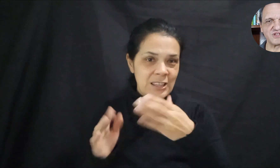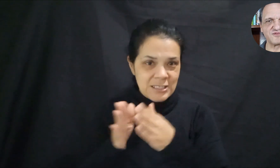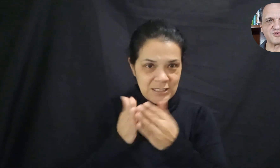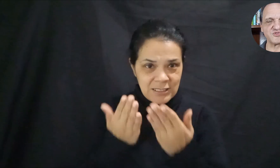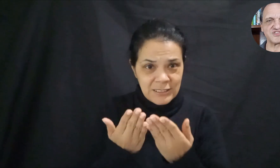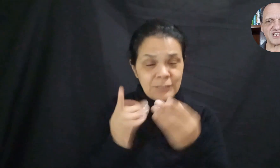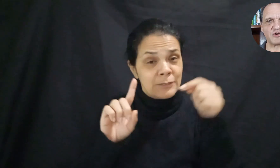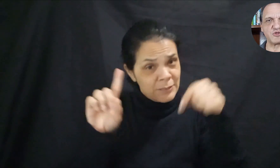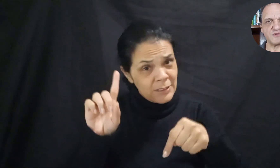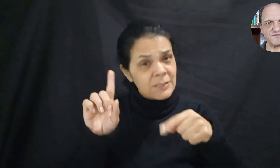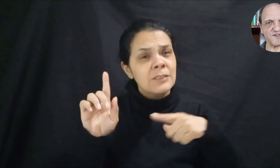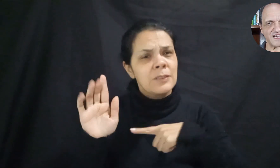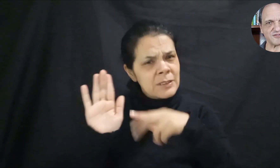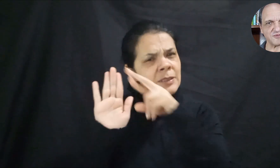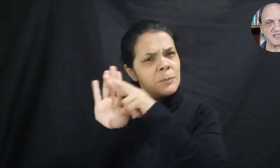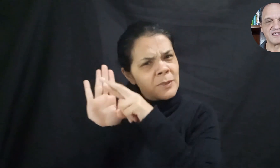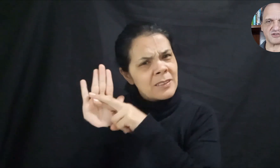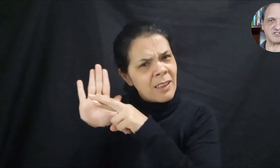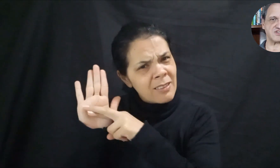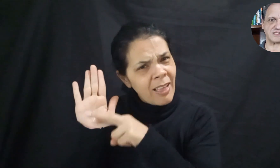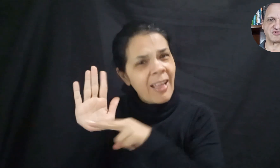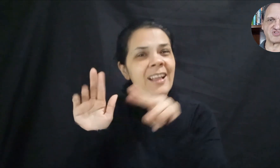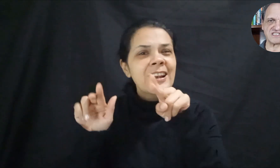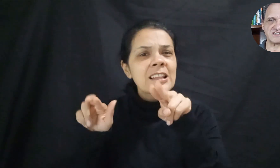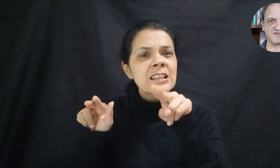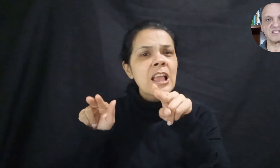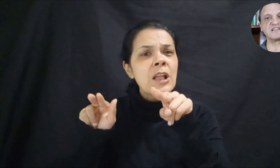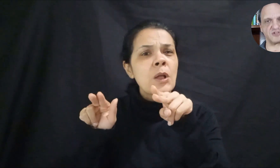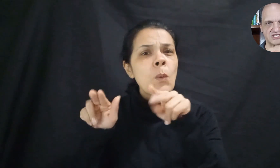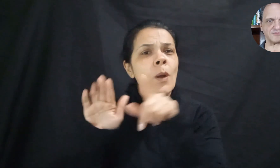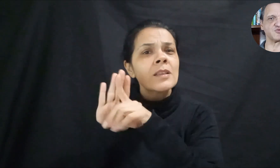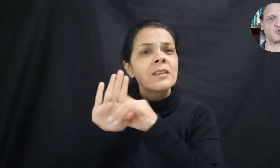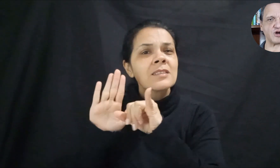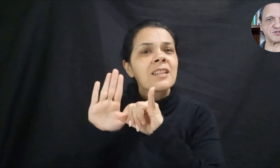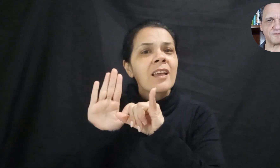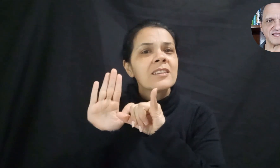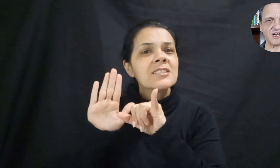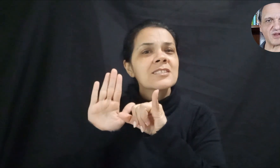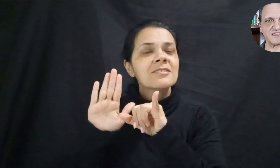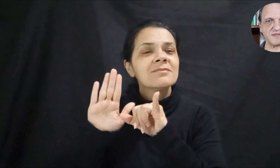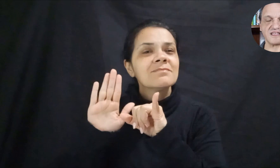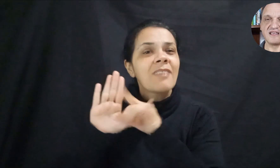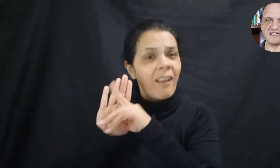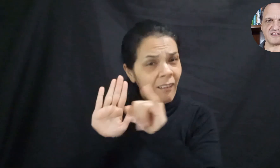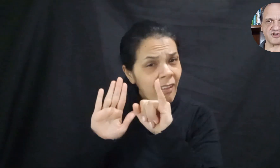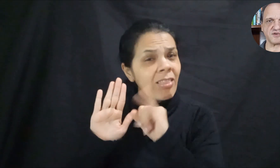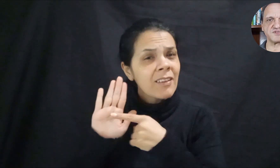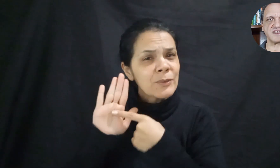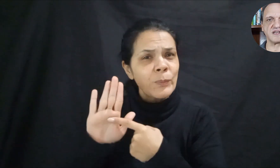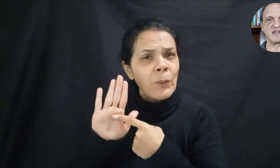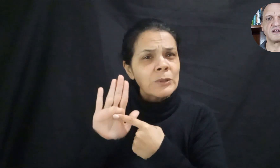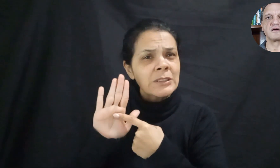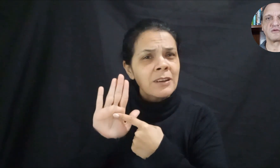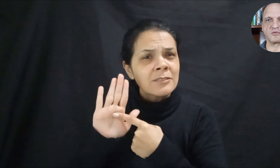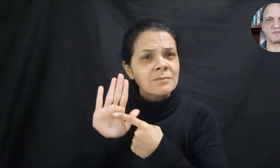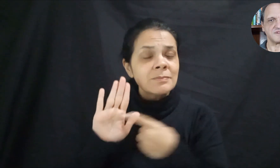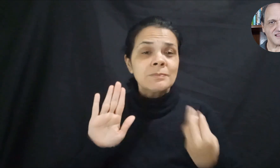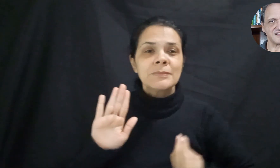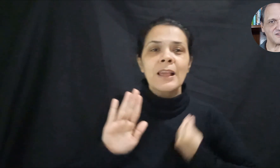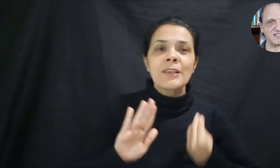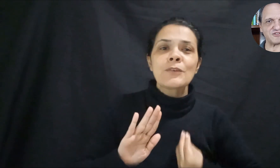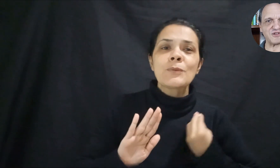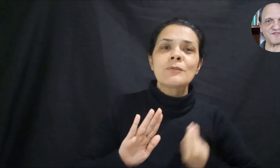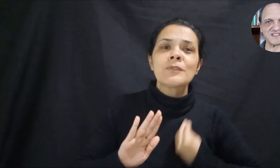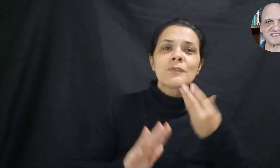dentro do livro O Céu e o Inferno. Então, se nós temos justiça divina, nós temos um Código Penal lá também. E aí nós vamos ver